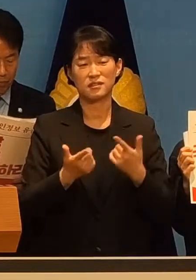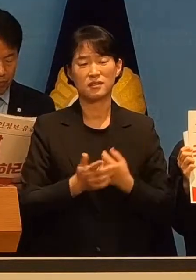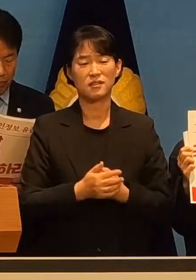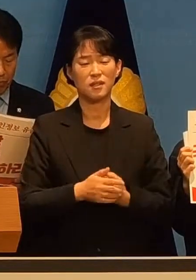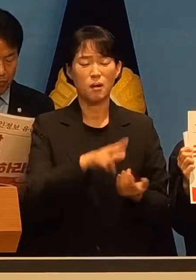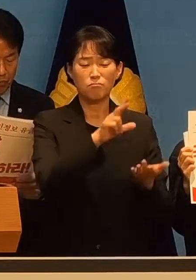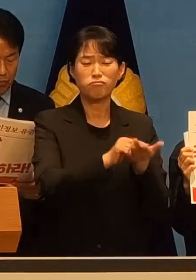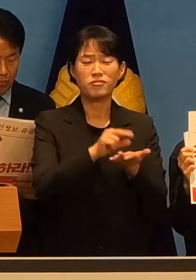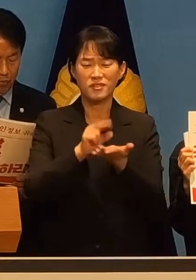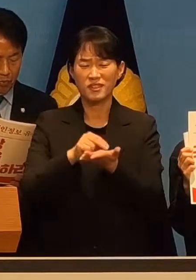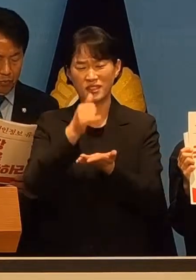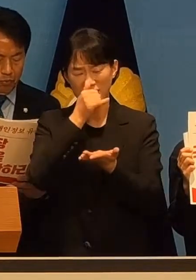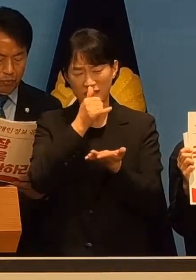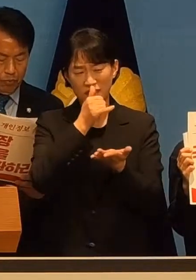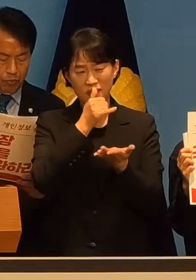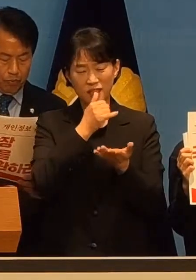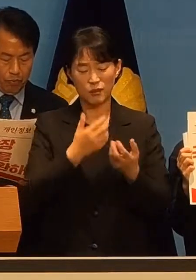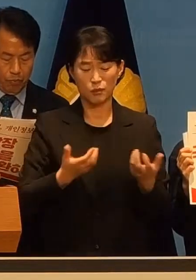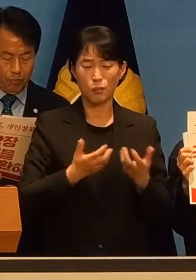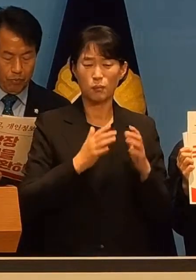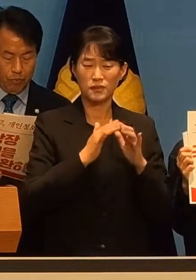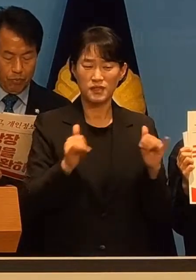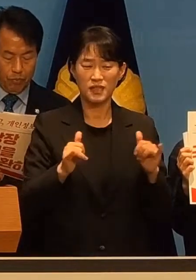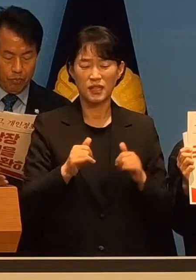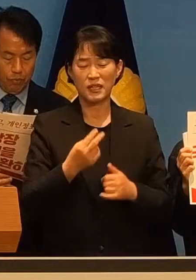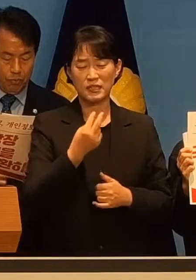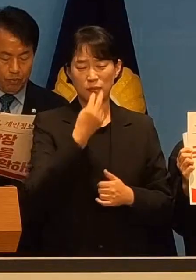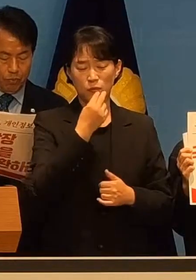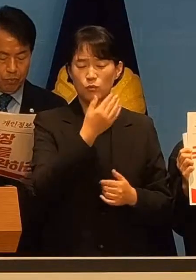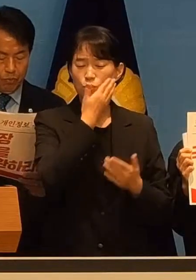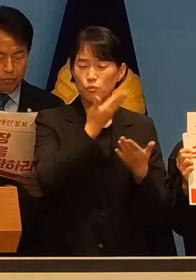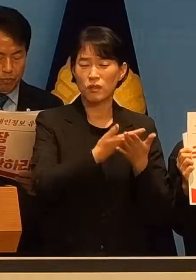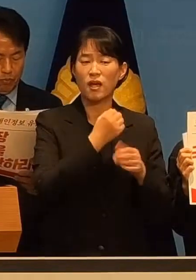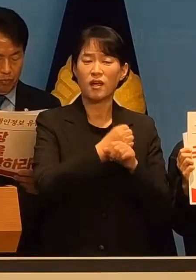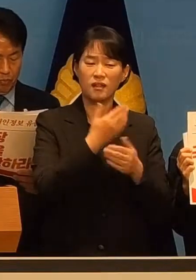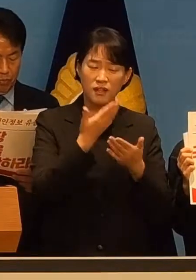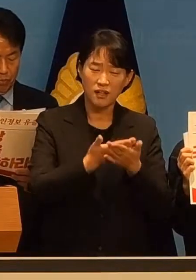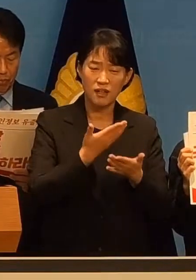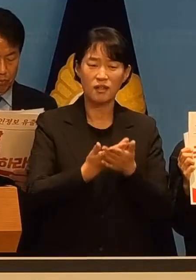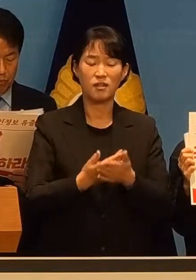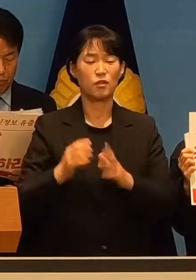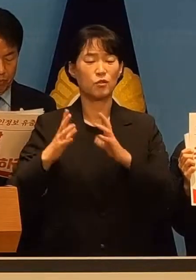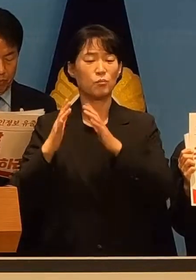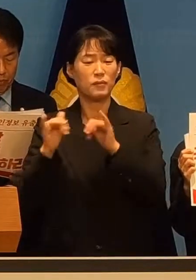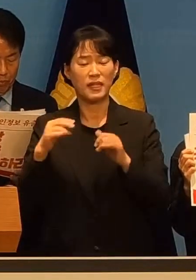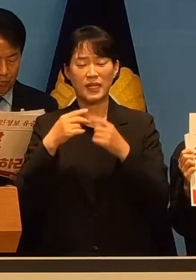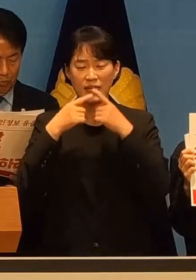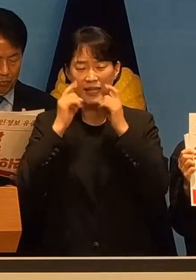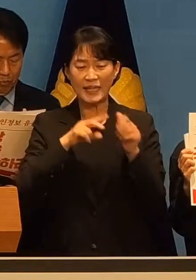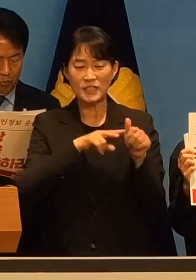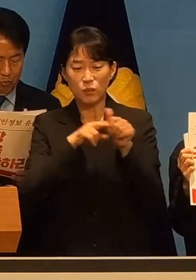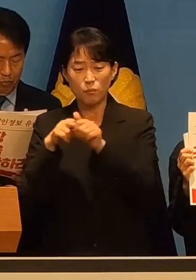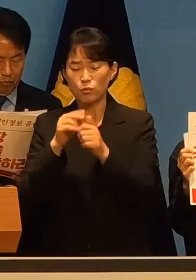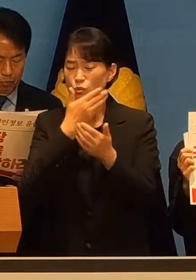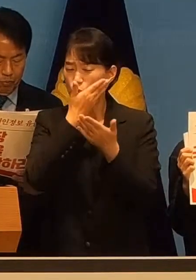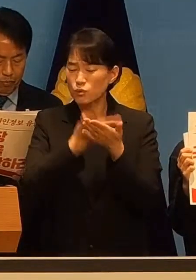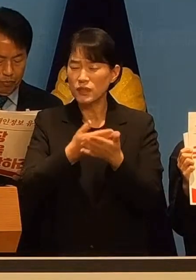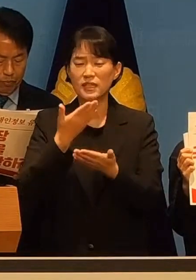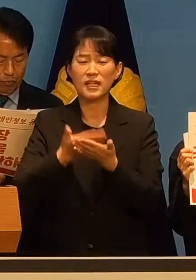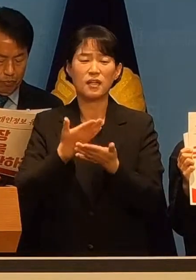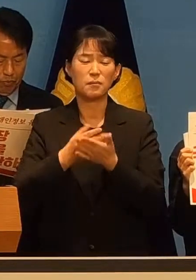문제가 있다. 노동자들의 목숨을 소중히 해달라. 우리 국민들의 개인정보를 소중히 해달라